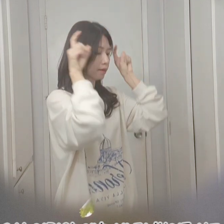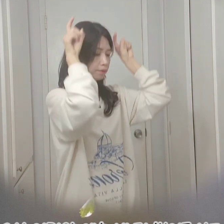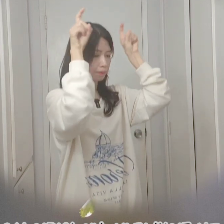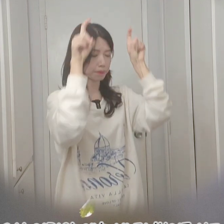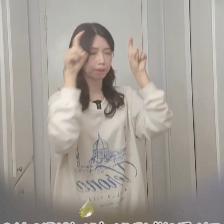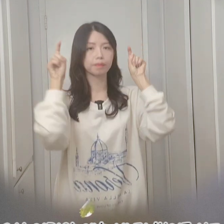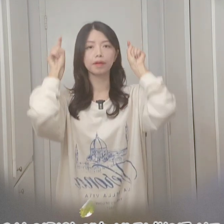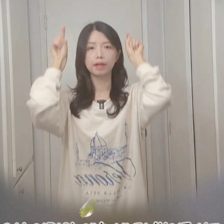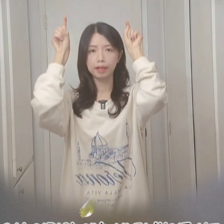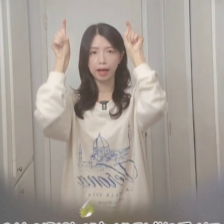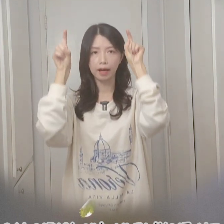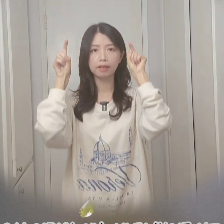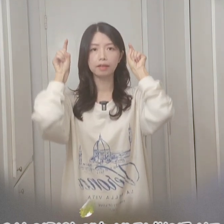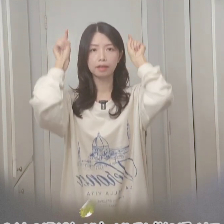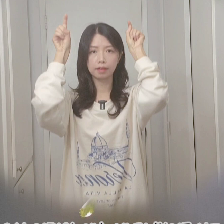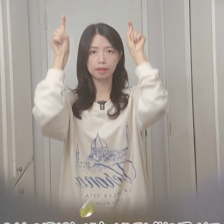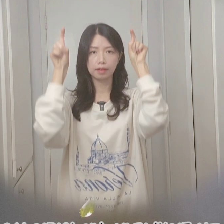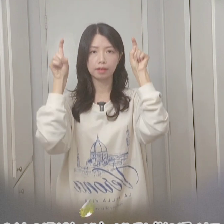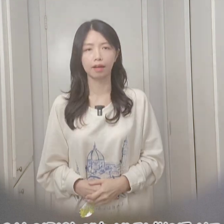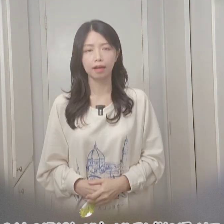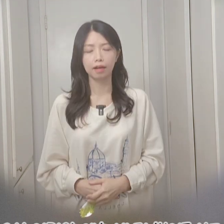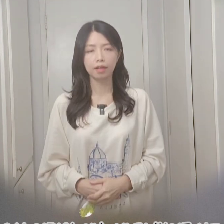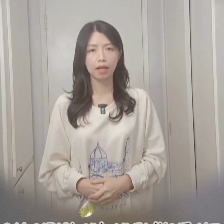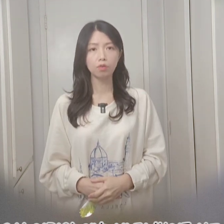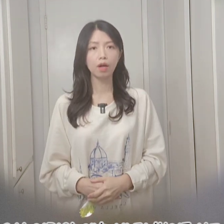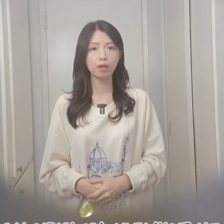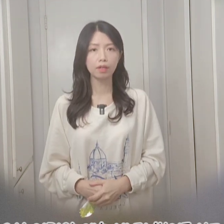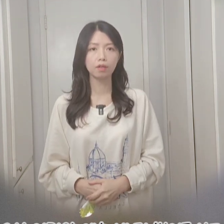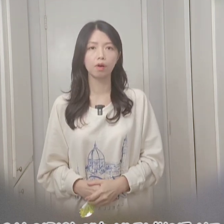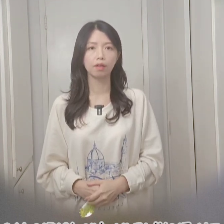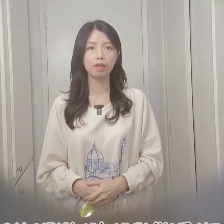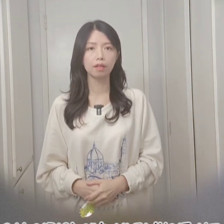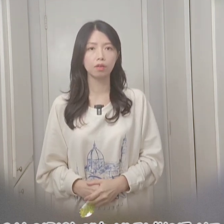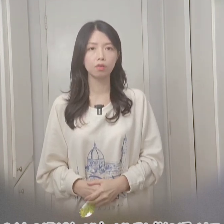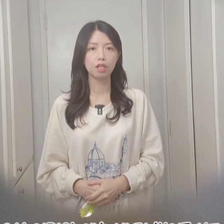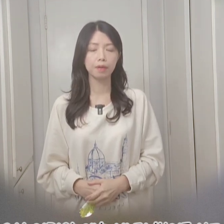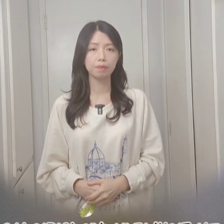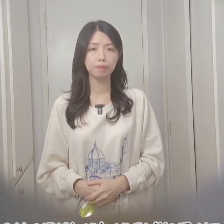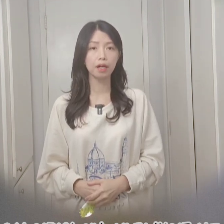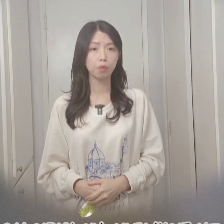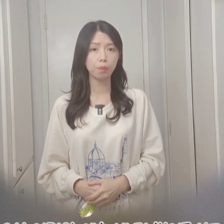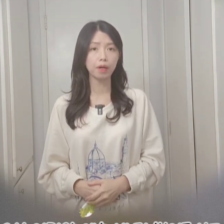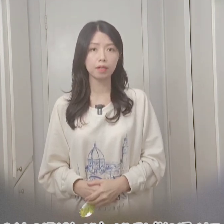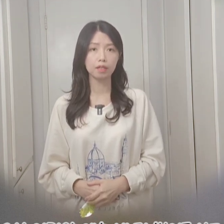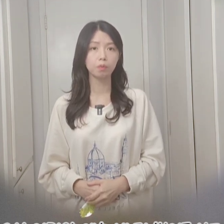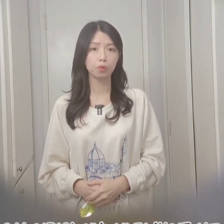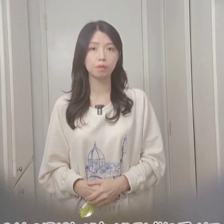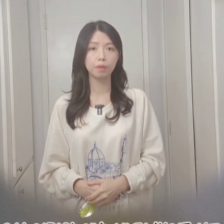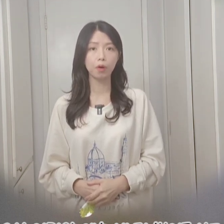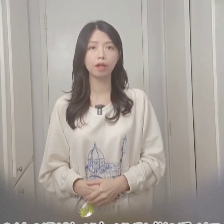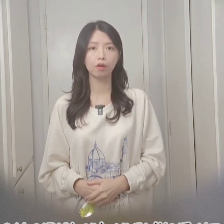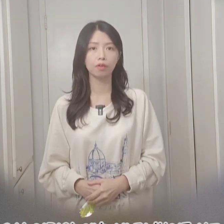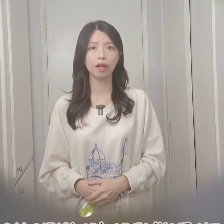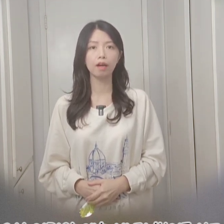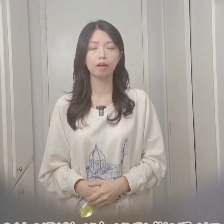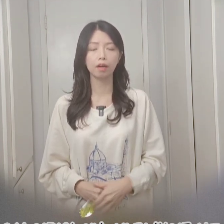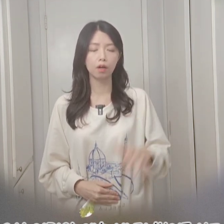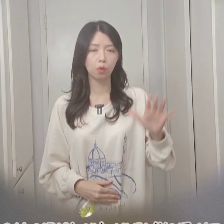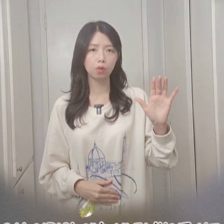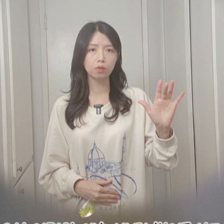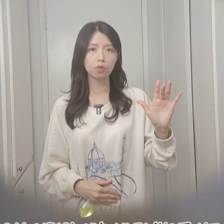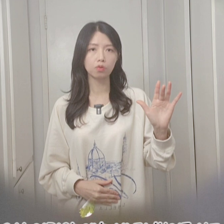양, 양. 예수라고 한 뜻의 수어는 예수님이 십자가에 못 박히신 모습을 표현한